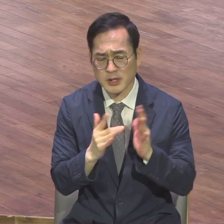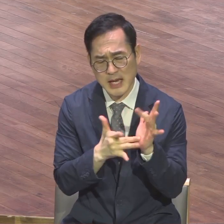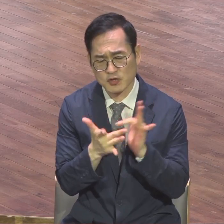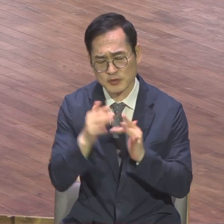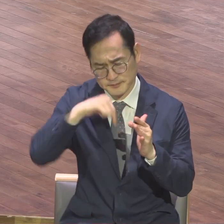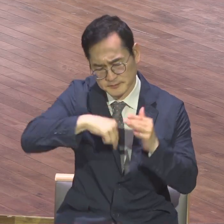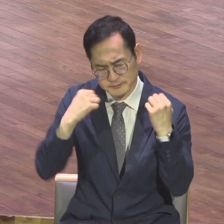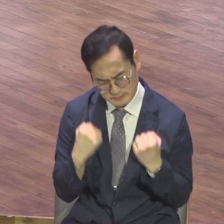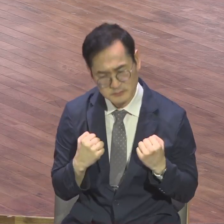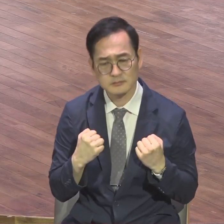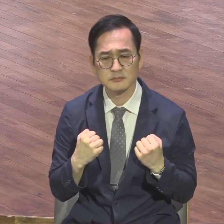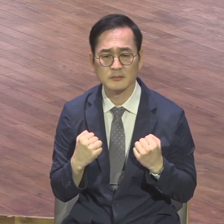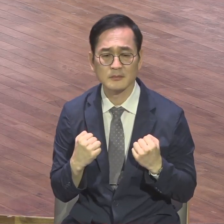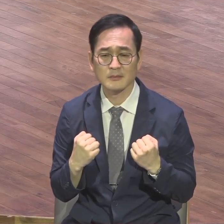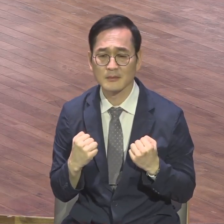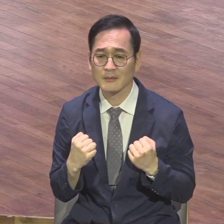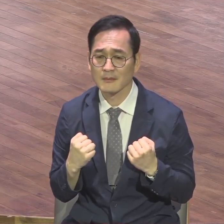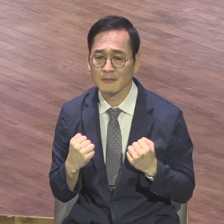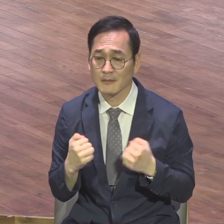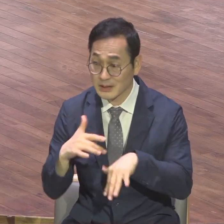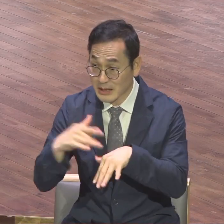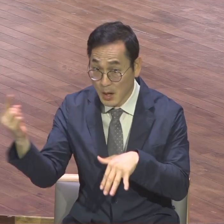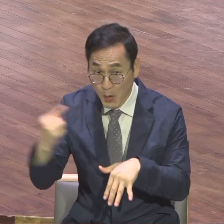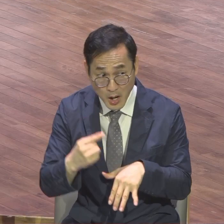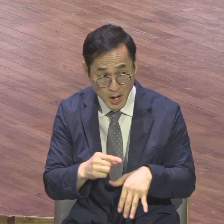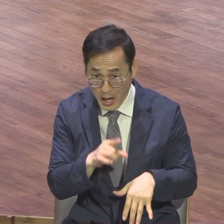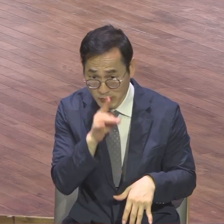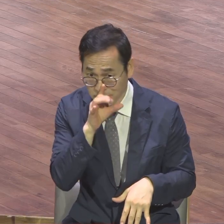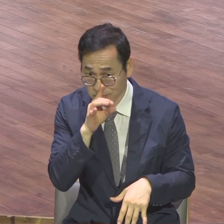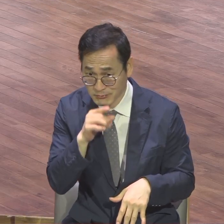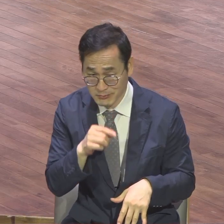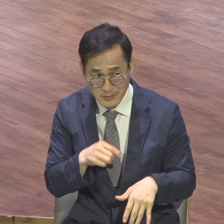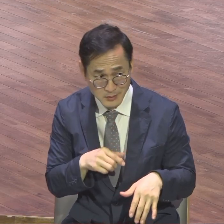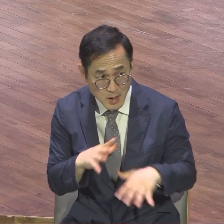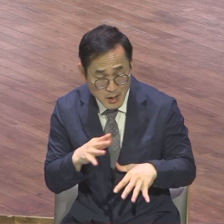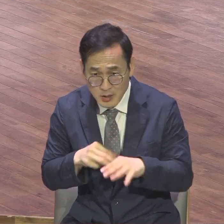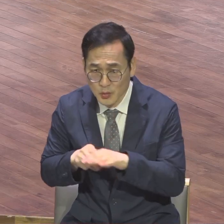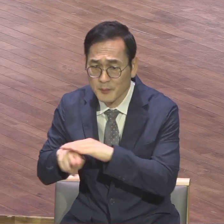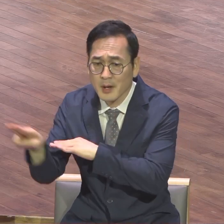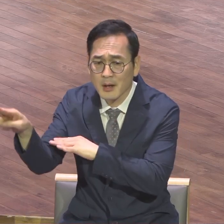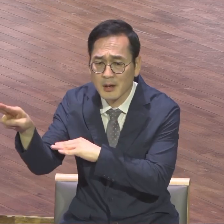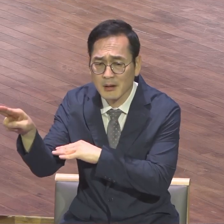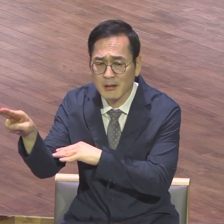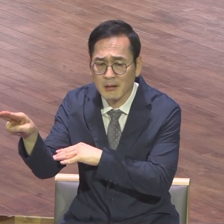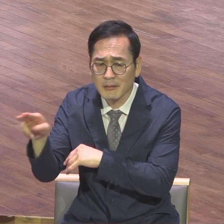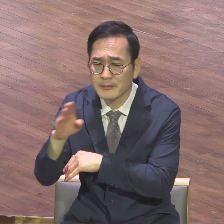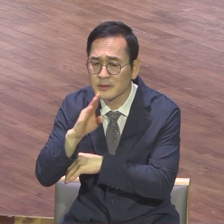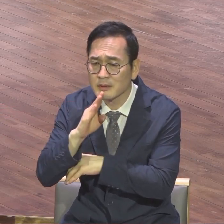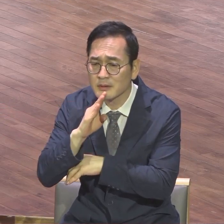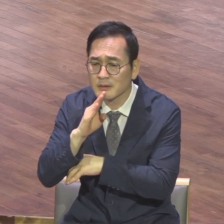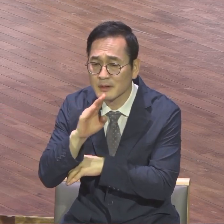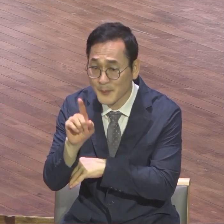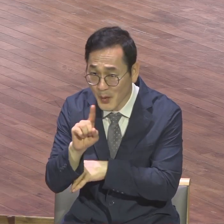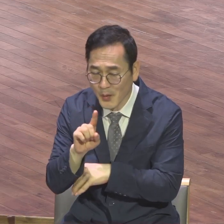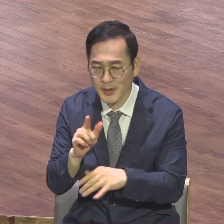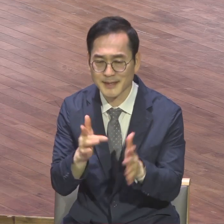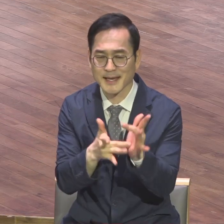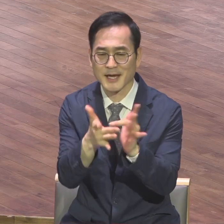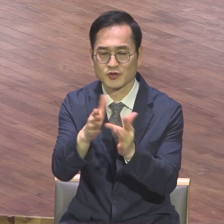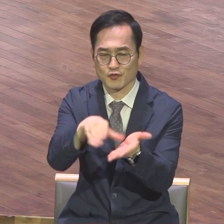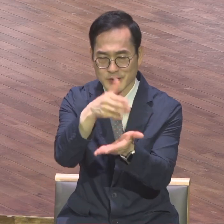내주어 계시는데. 악령이 결코 들어올 수 없지요. 무슨 말입니까?